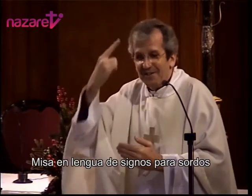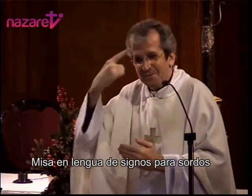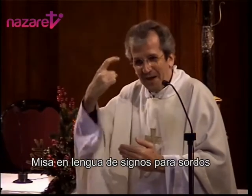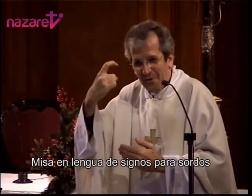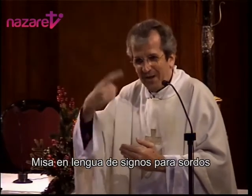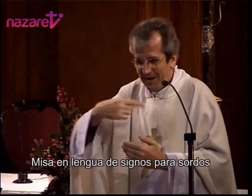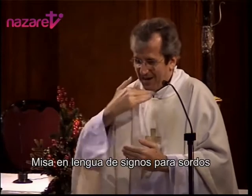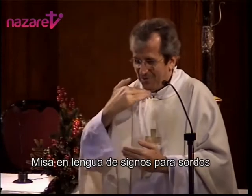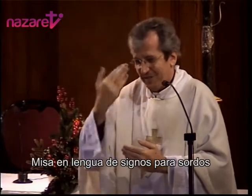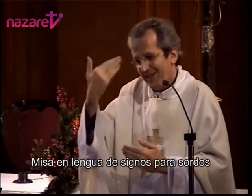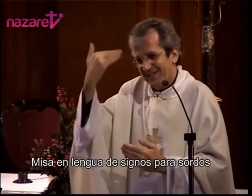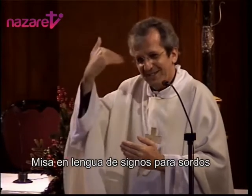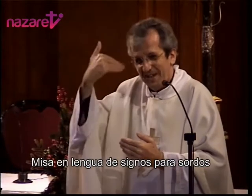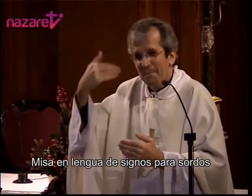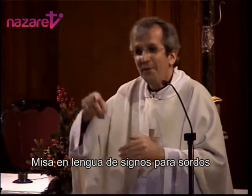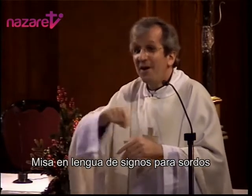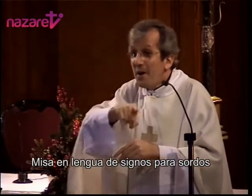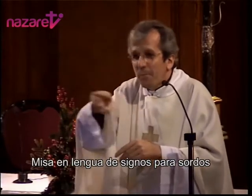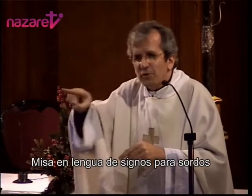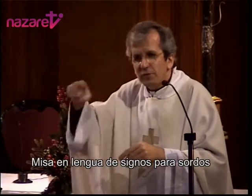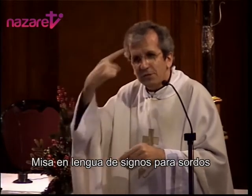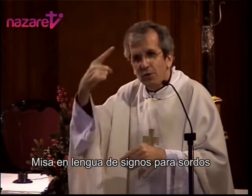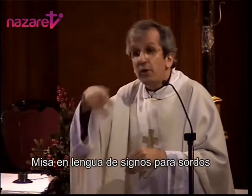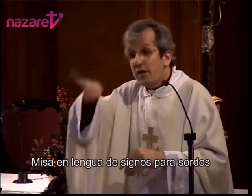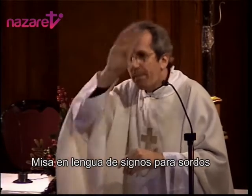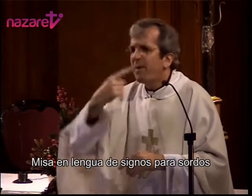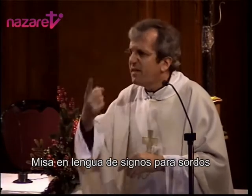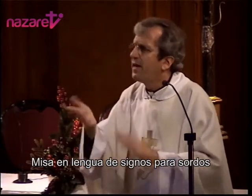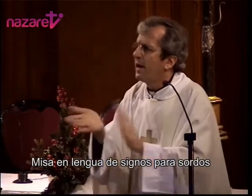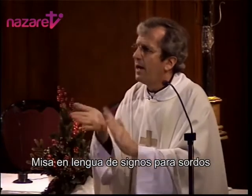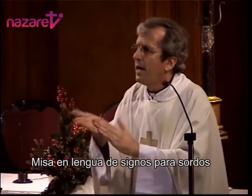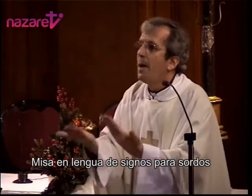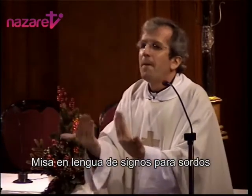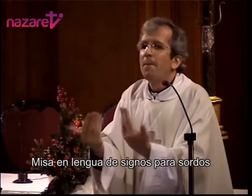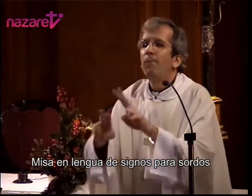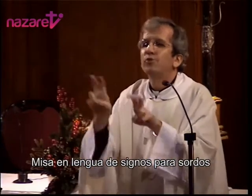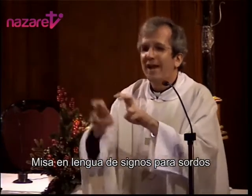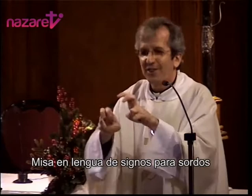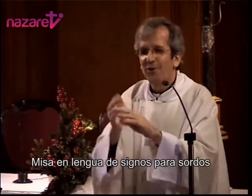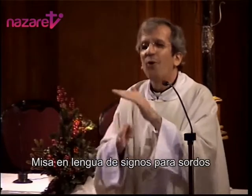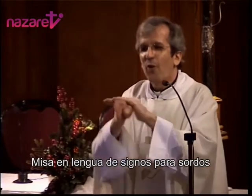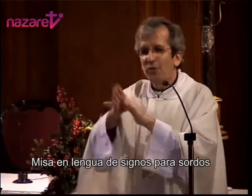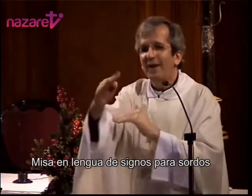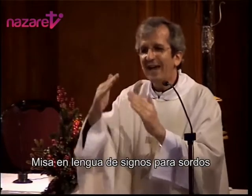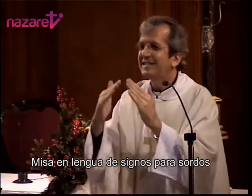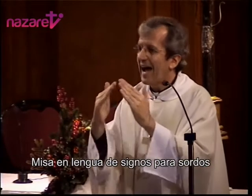me acordaba, y lo sé ya desde tiempo, vosotros es bueno. Y el Papa dice, buscadlo, cuando vayáis a